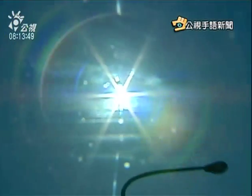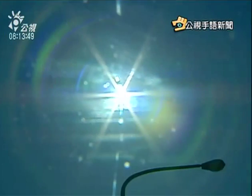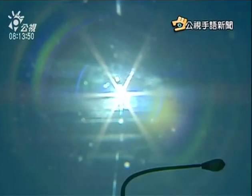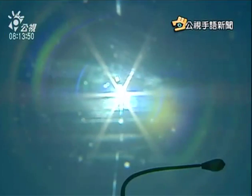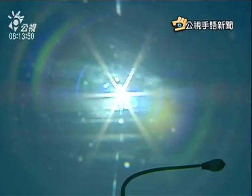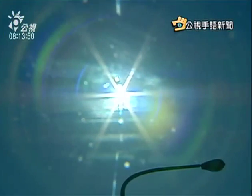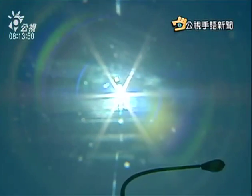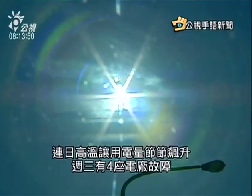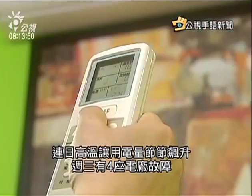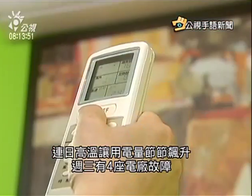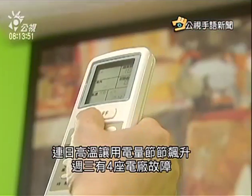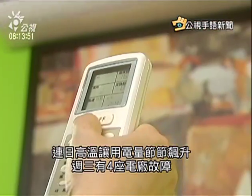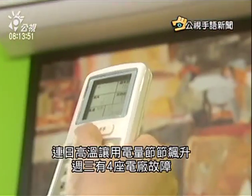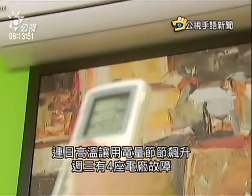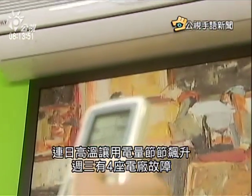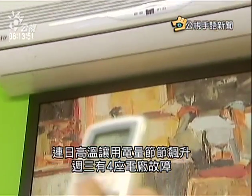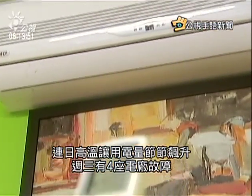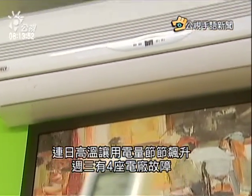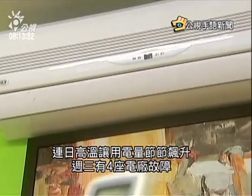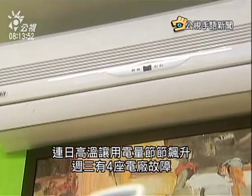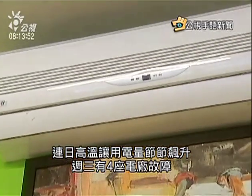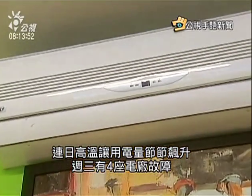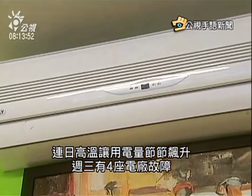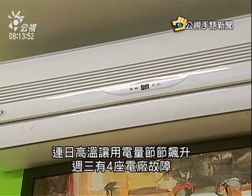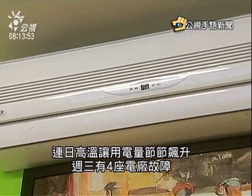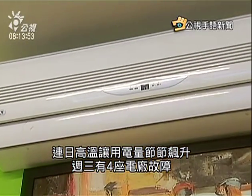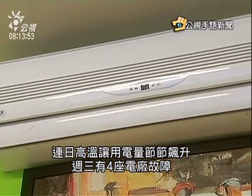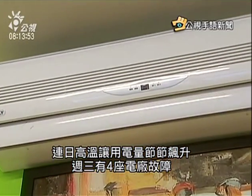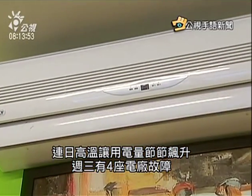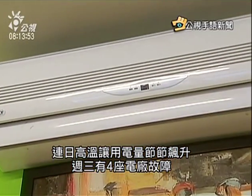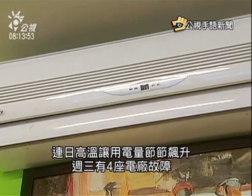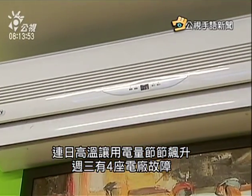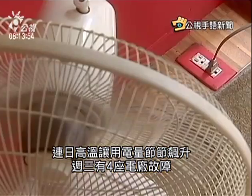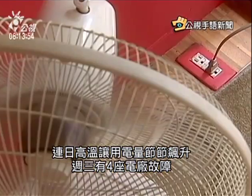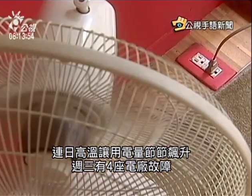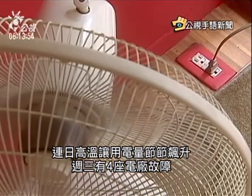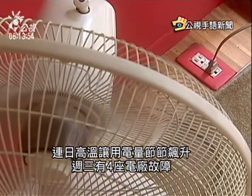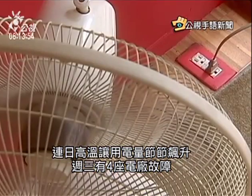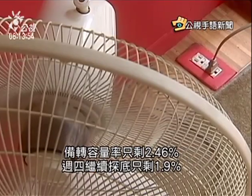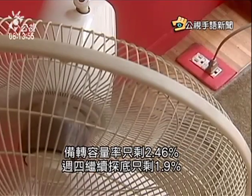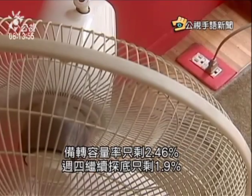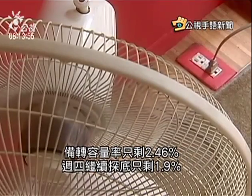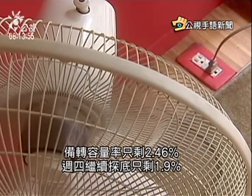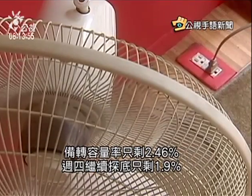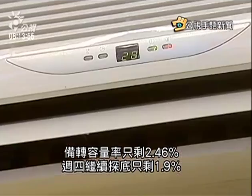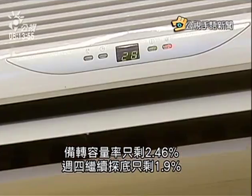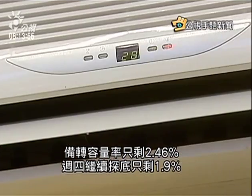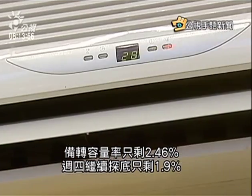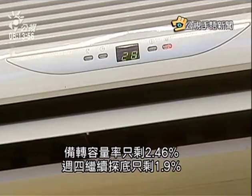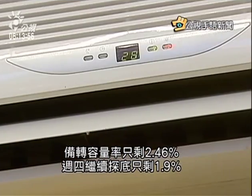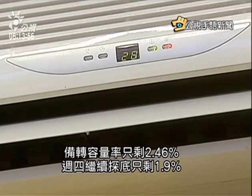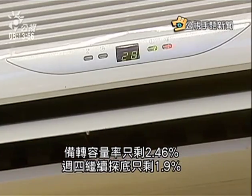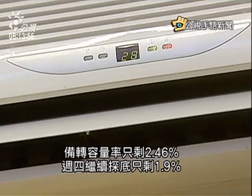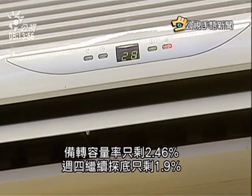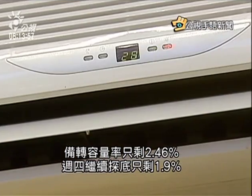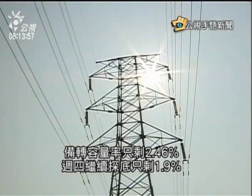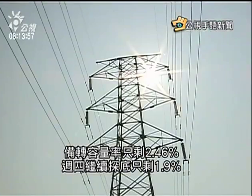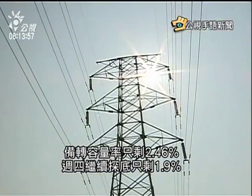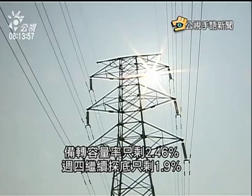连日高温让用电量节节飙升，周三有4座电厂故障，备转容量率只剩2.46%，周四继续